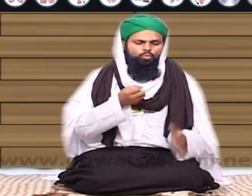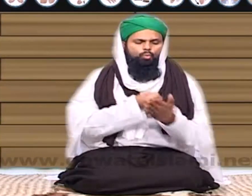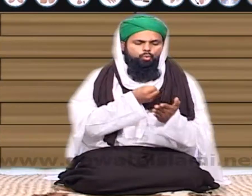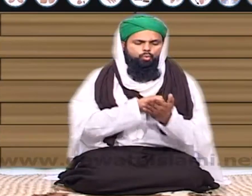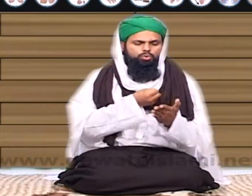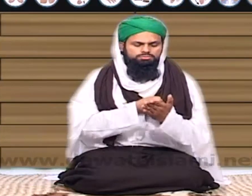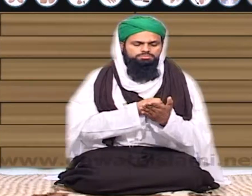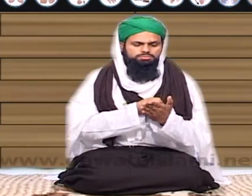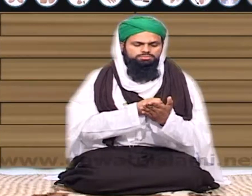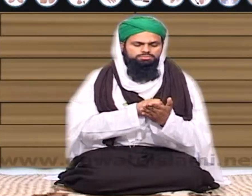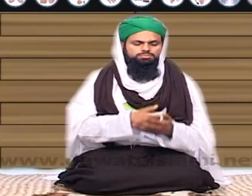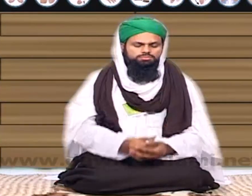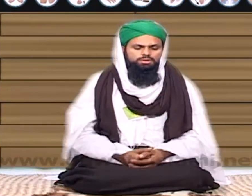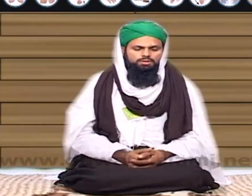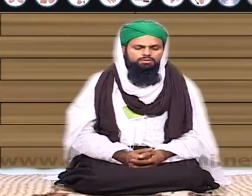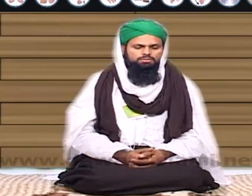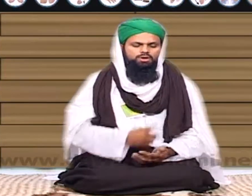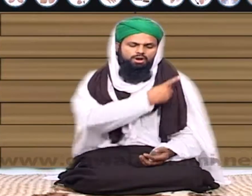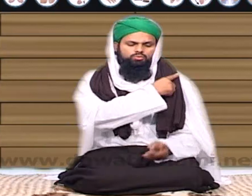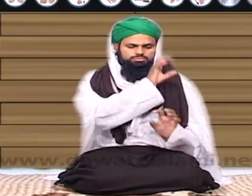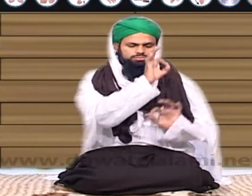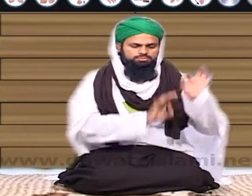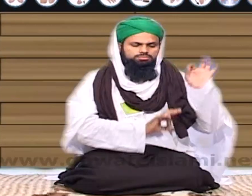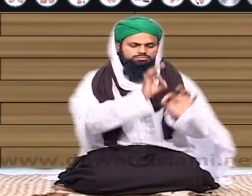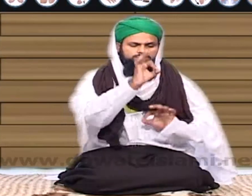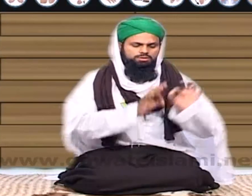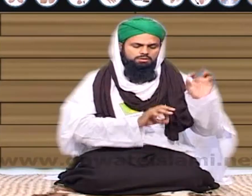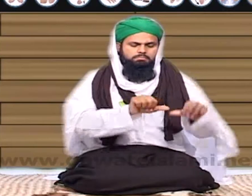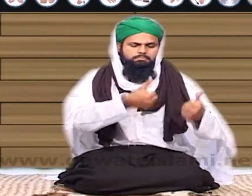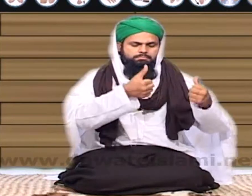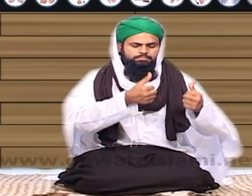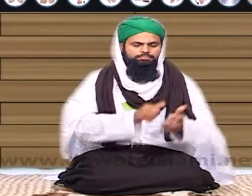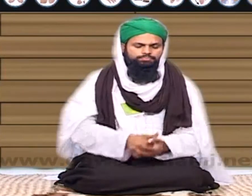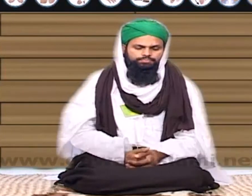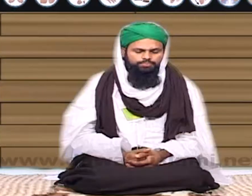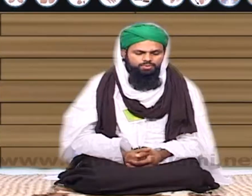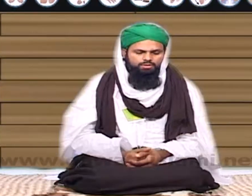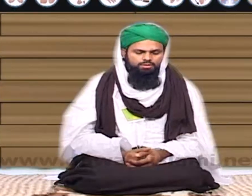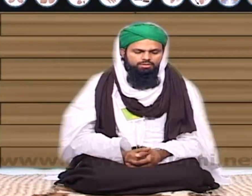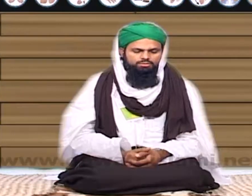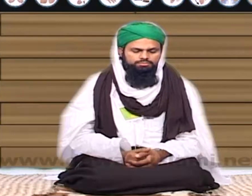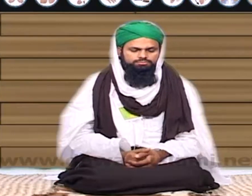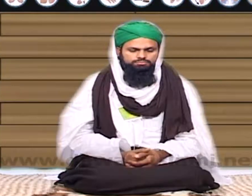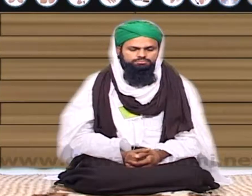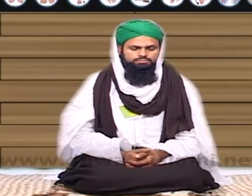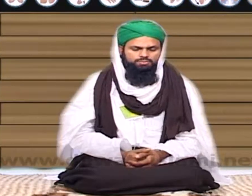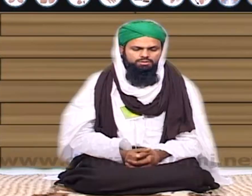کرے اور پلٹنے میں کامیاب بھی ہوئی. تو اس طرح مطلب گناہ سے بچا جا سکتا ہے. خیر، تو میں نے کہہ دی کسی